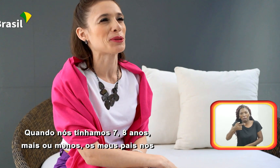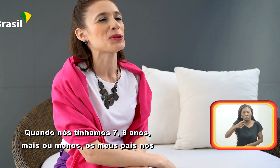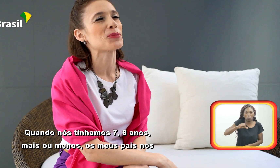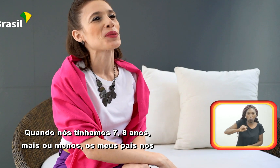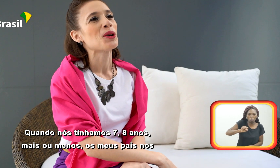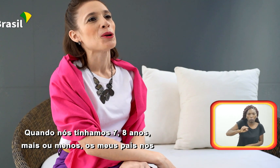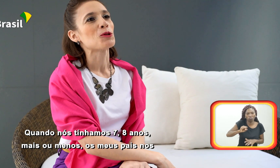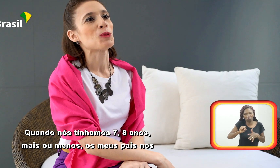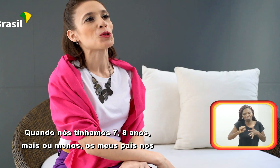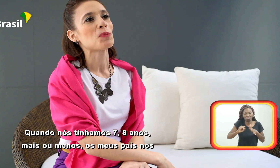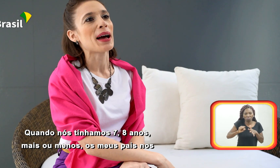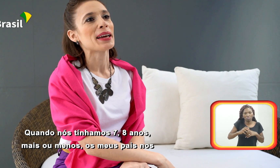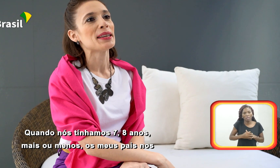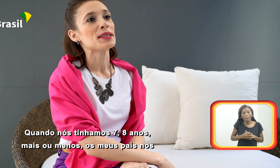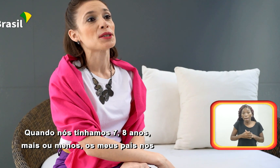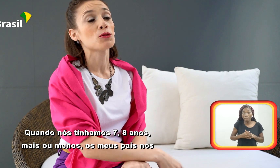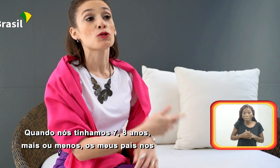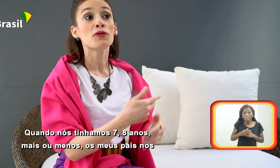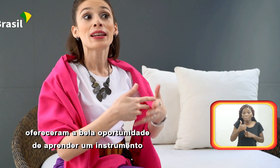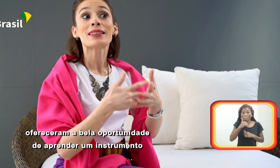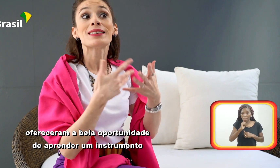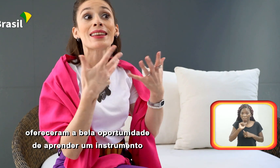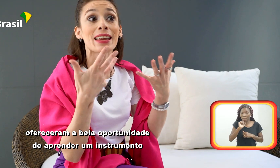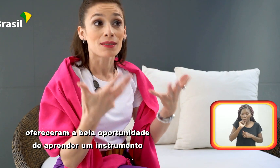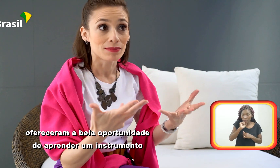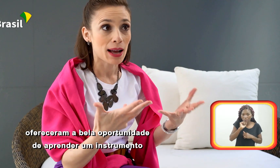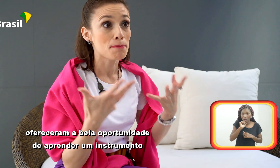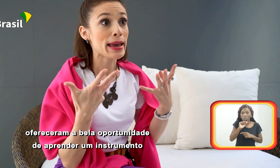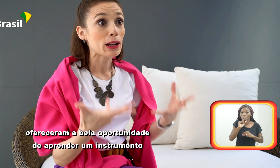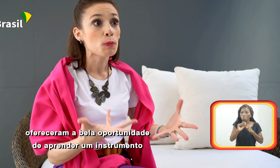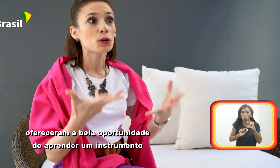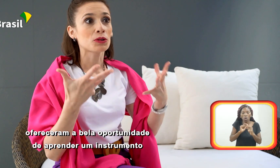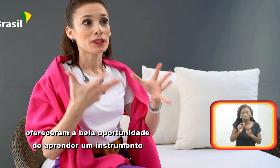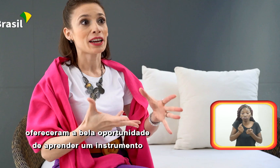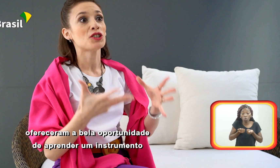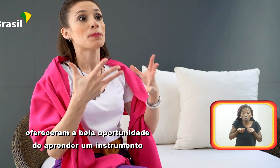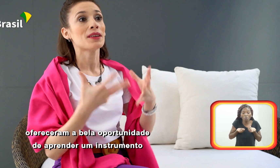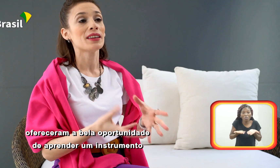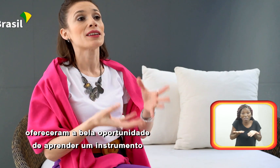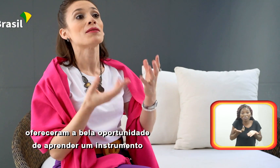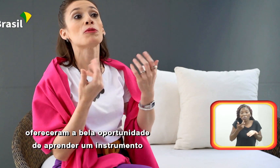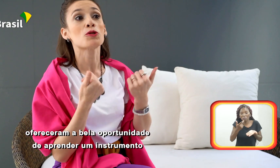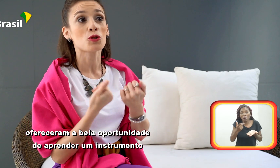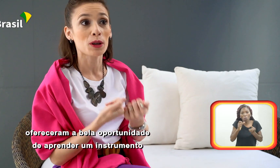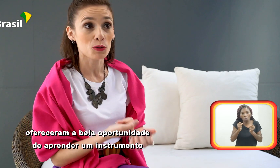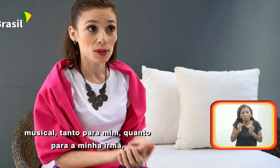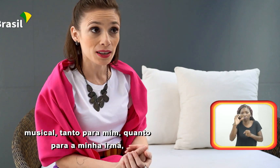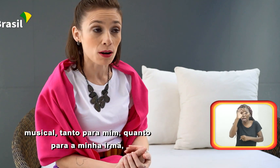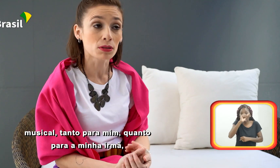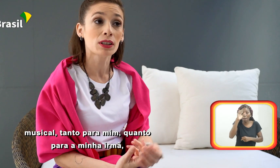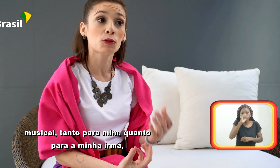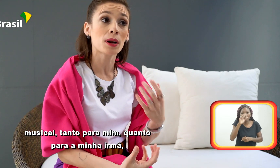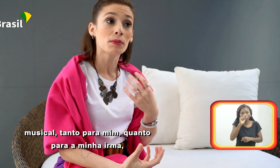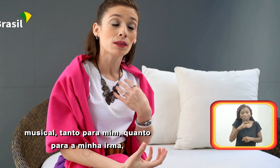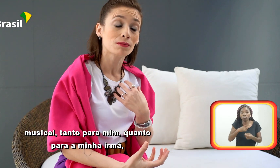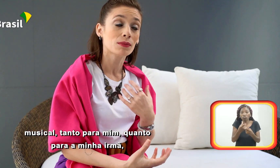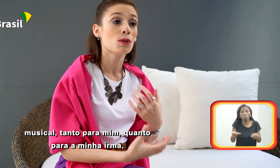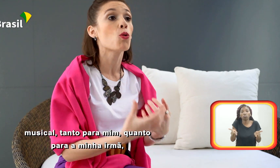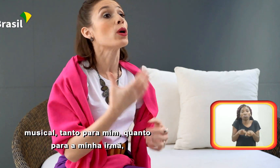menos, os meus pais nos ofereceram a bela oportunidade de aprender um instrumento musical, tanto para mim quanto